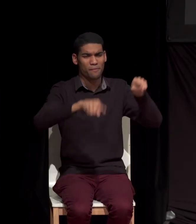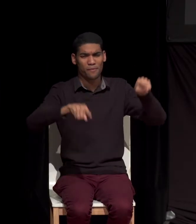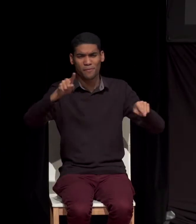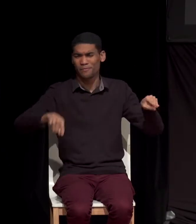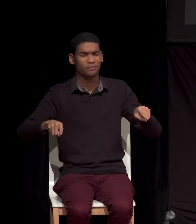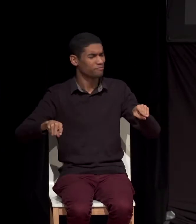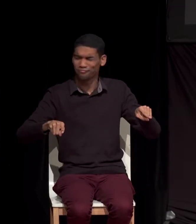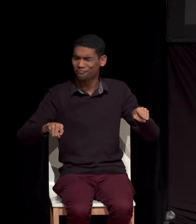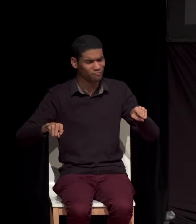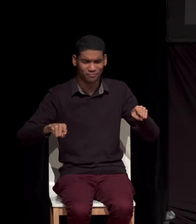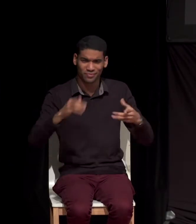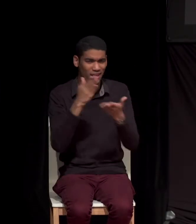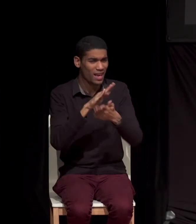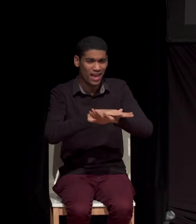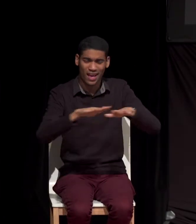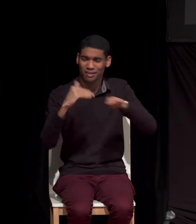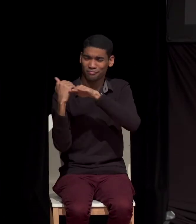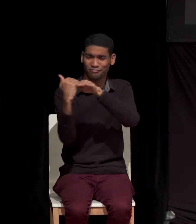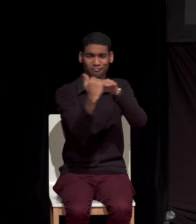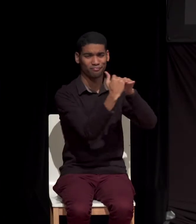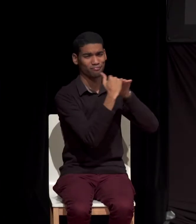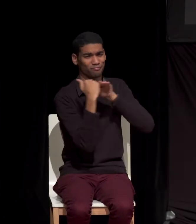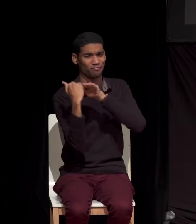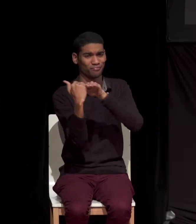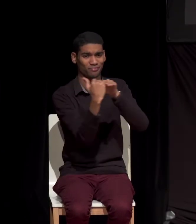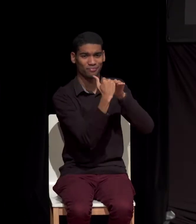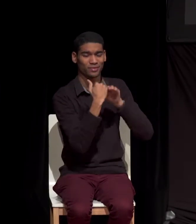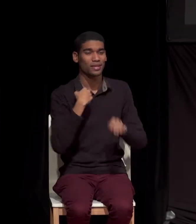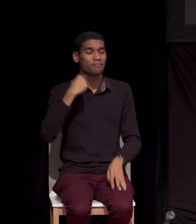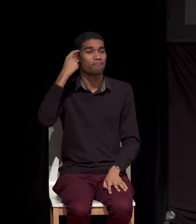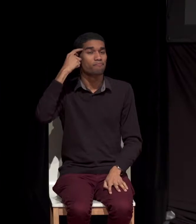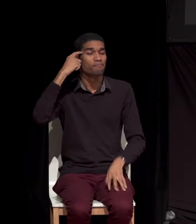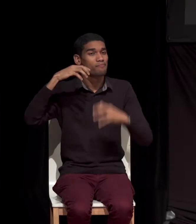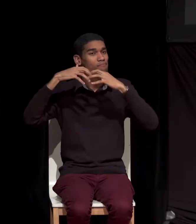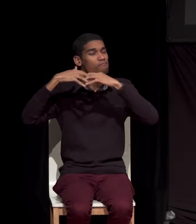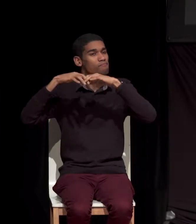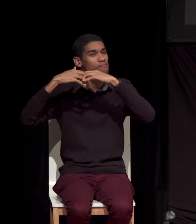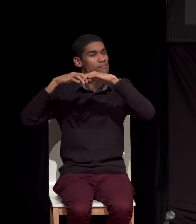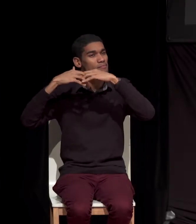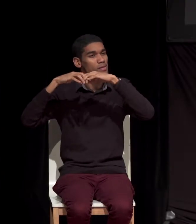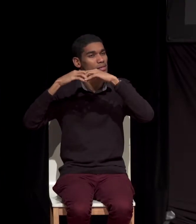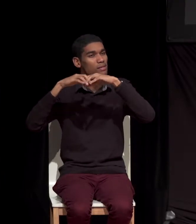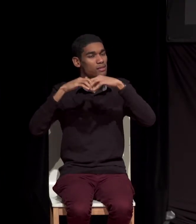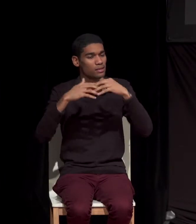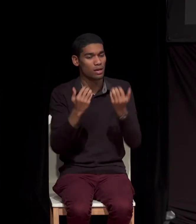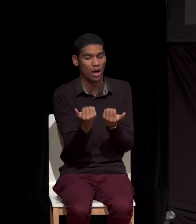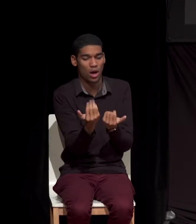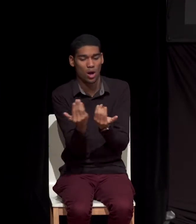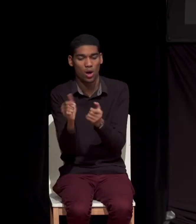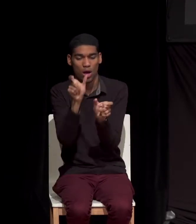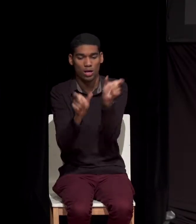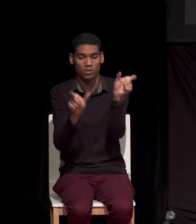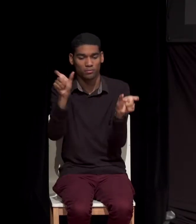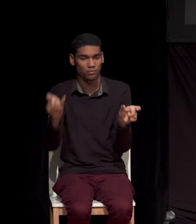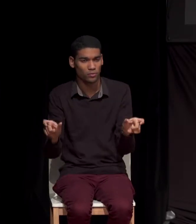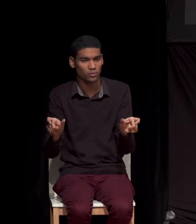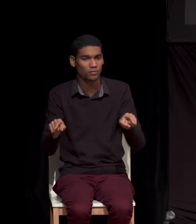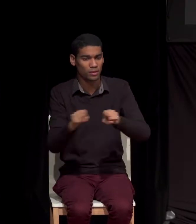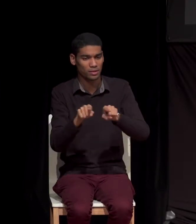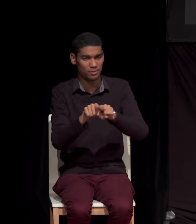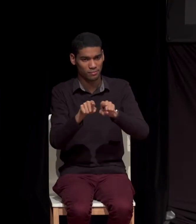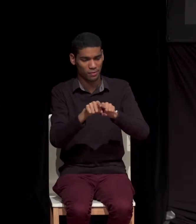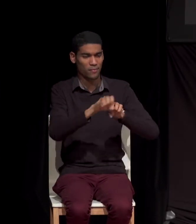desigualdades e pensando em como atuar na questão da juventude, educação